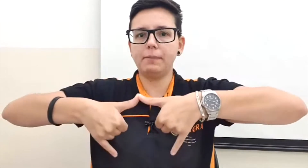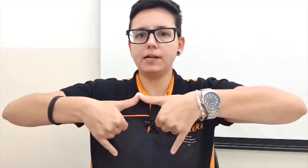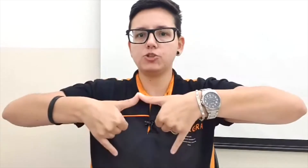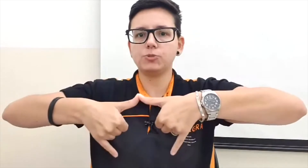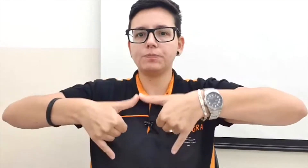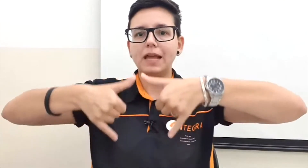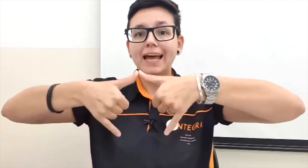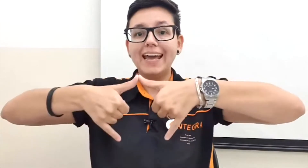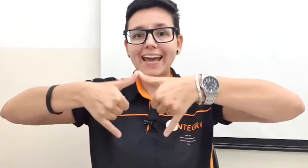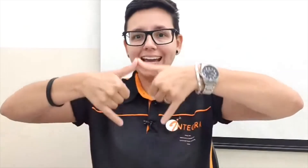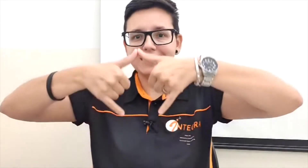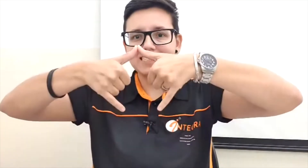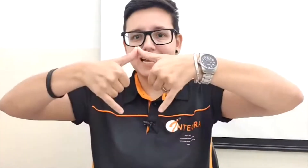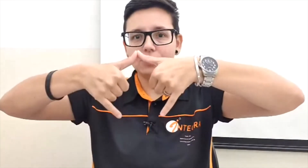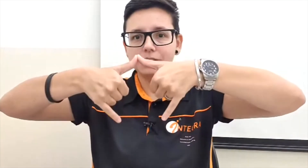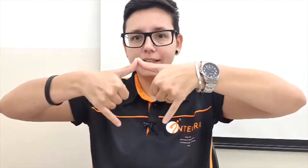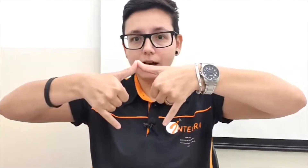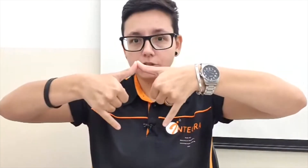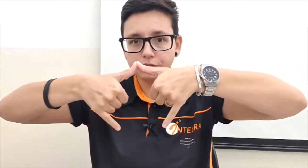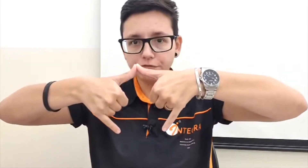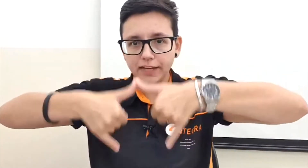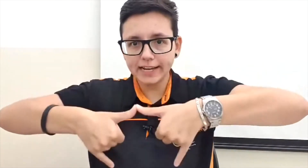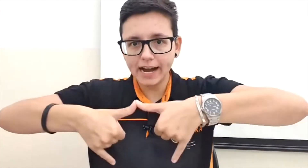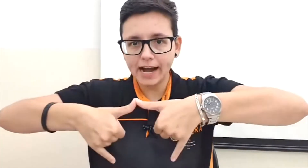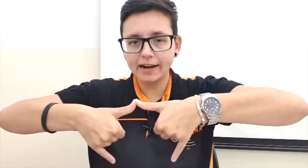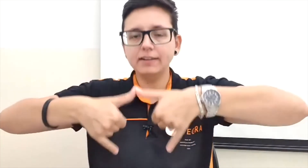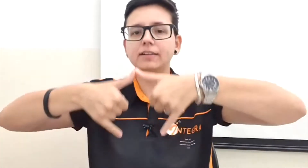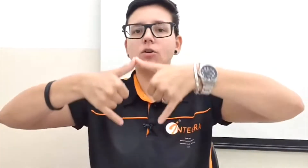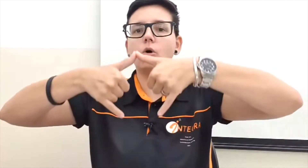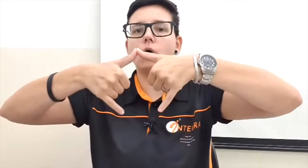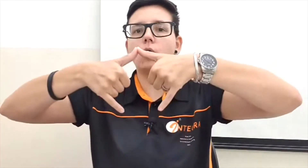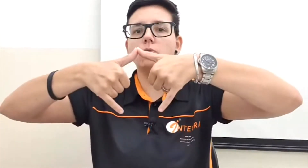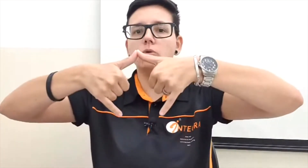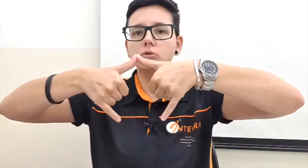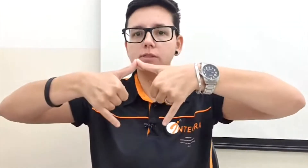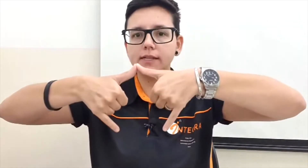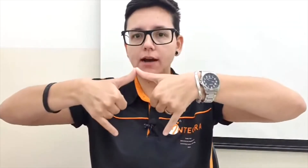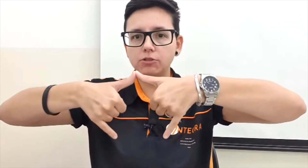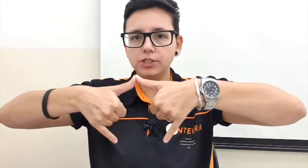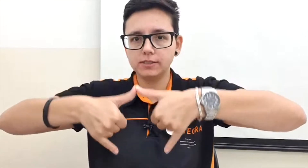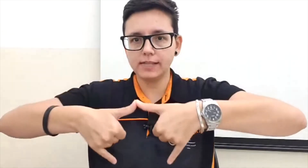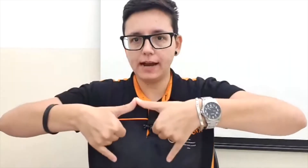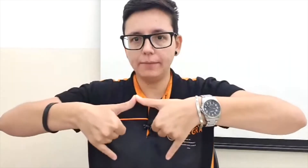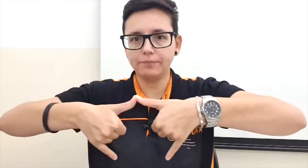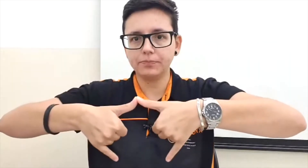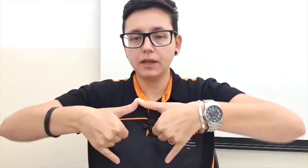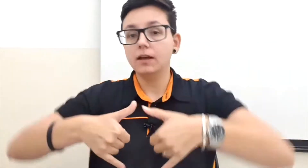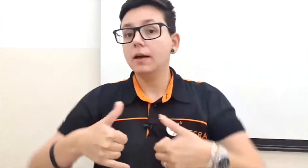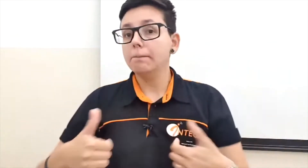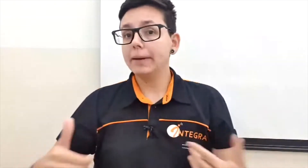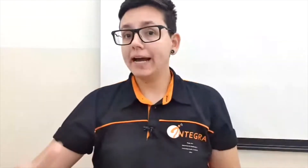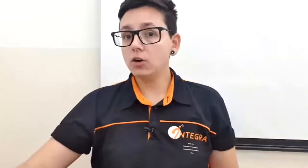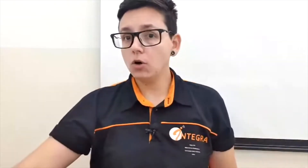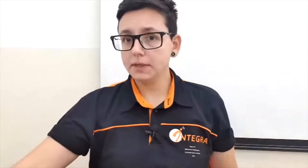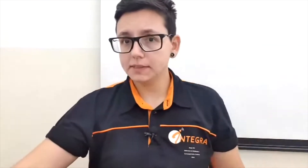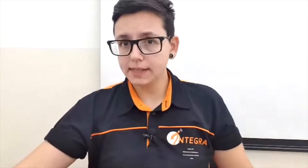baixo. Esse é o sinal de ficar ou o sinal de estar. Para